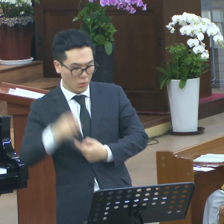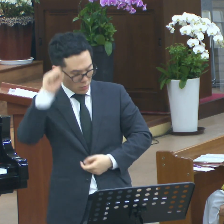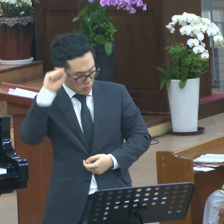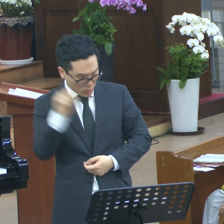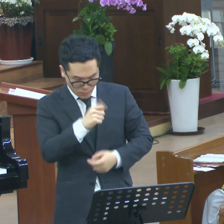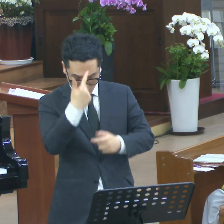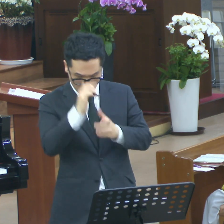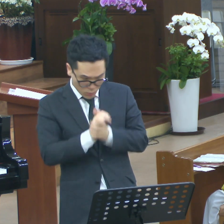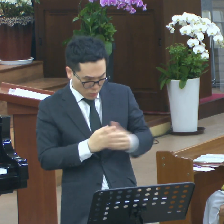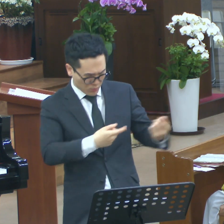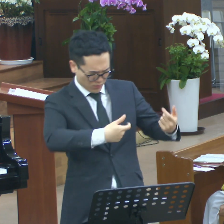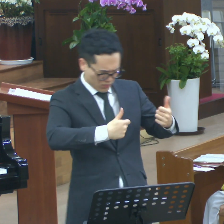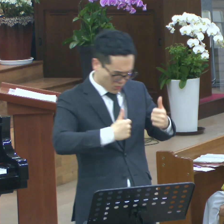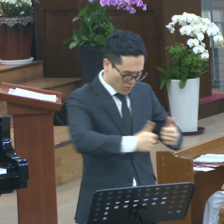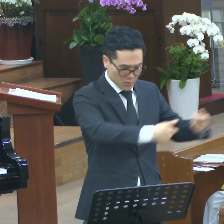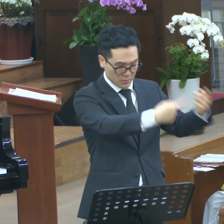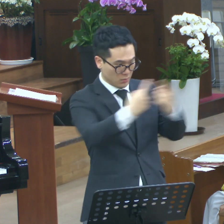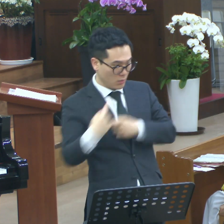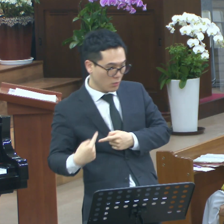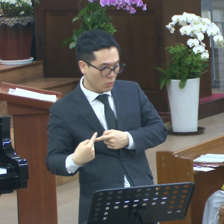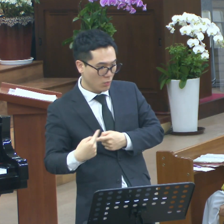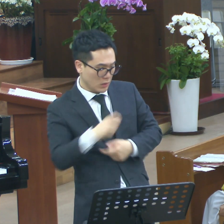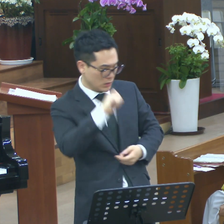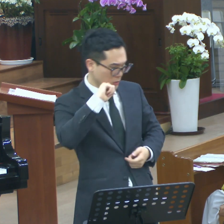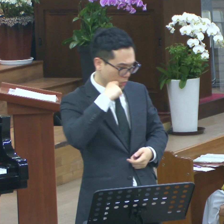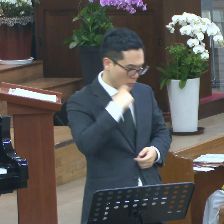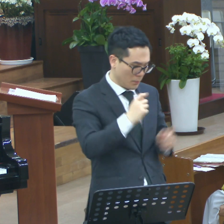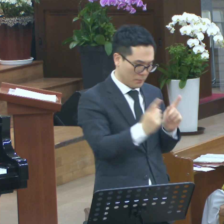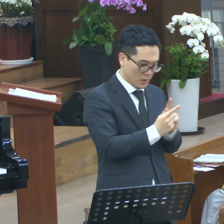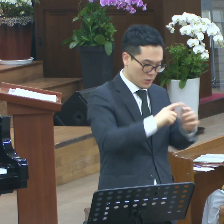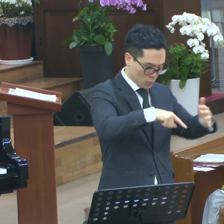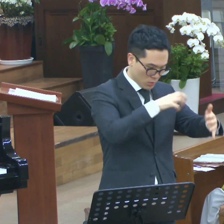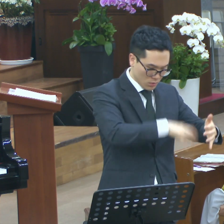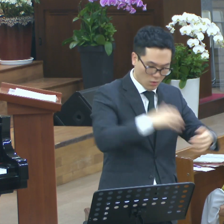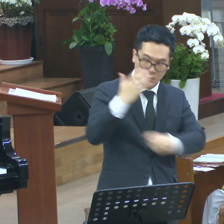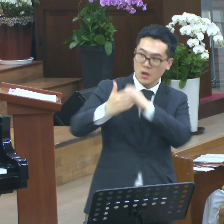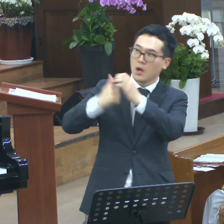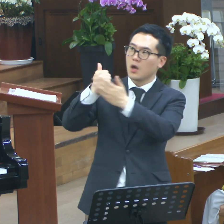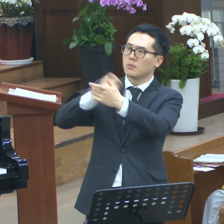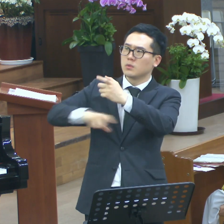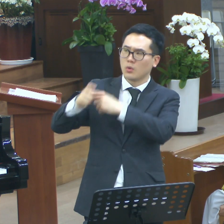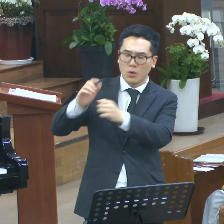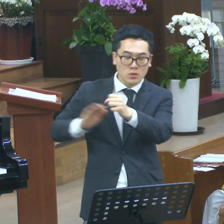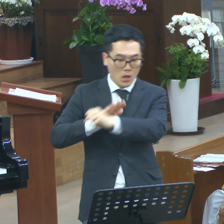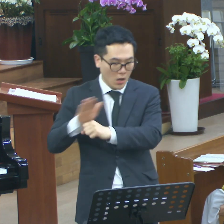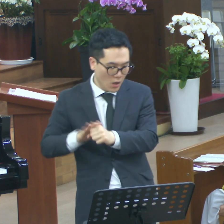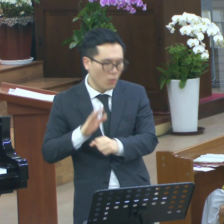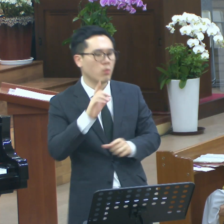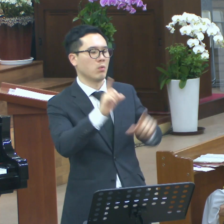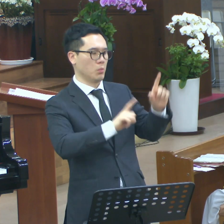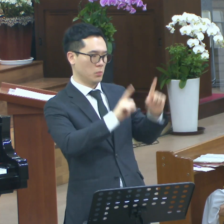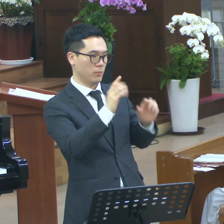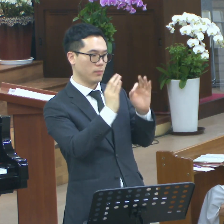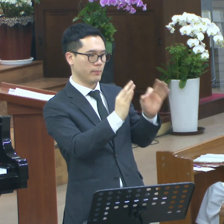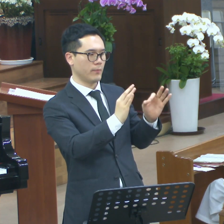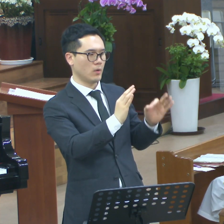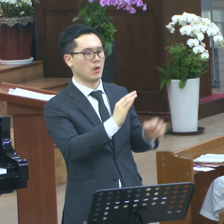그 어려움 속에서 하나님을 더 사랑하는 분들을 이렇게 보면서 고난이라고 하는 게 무조건 안 좋은 게 아니다.